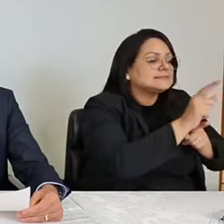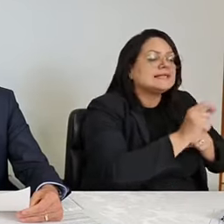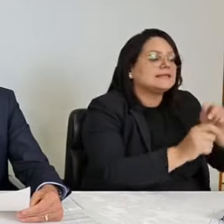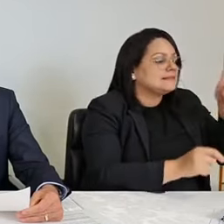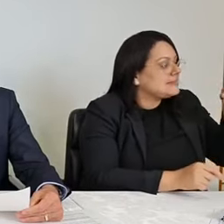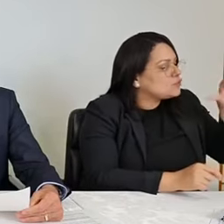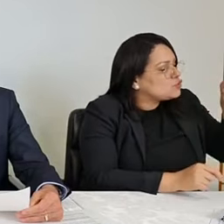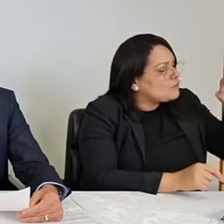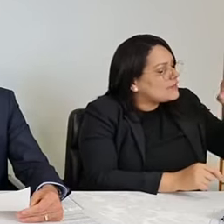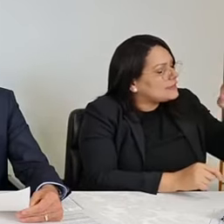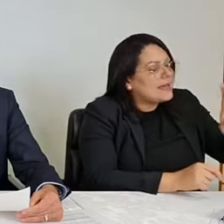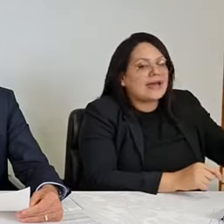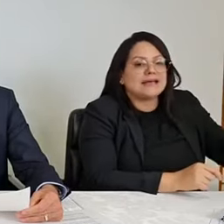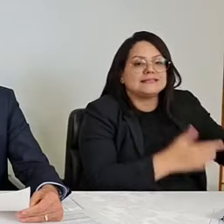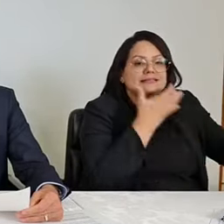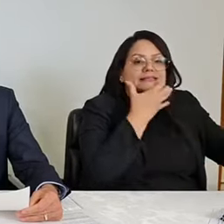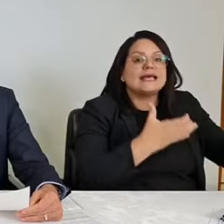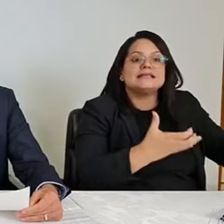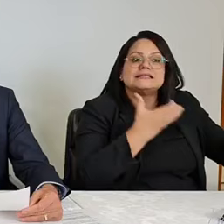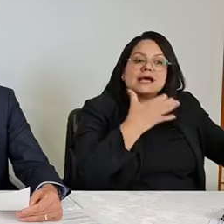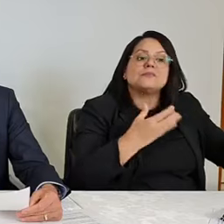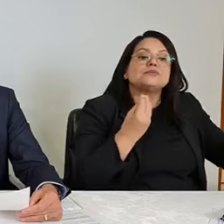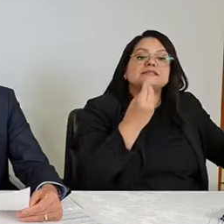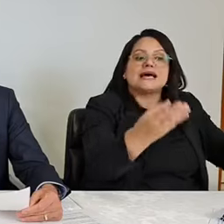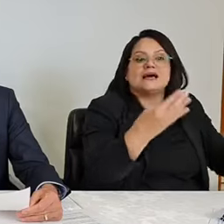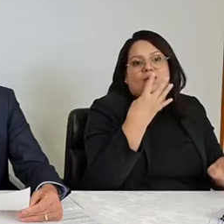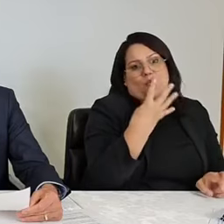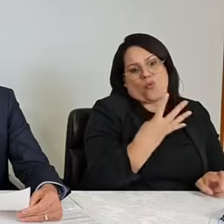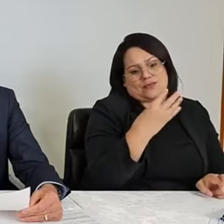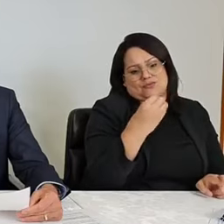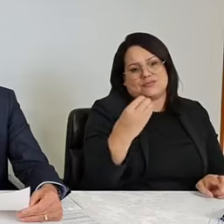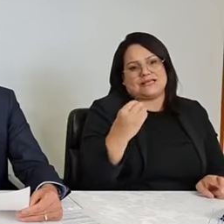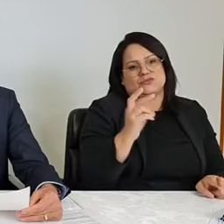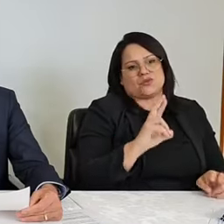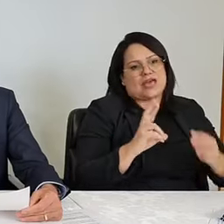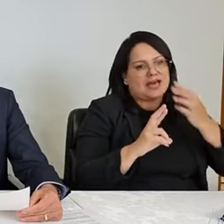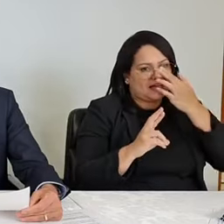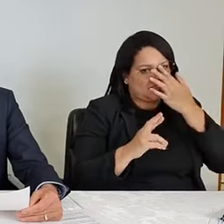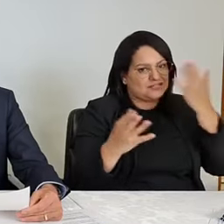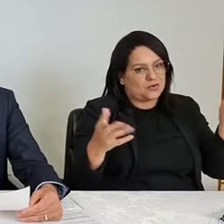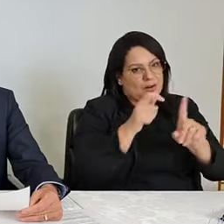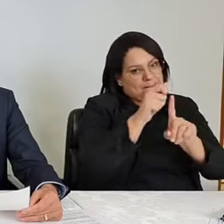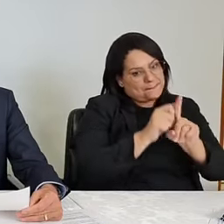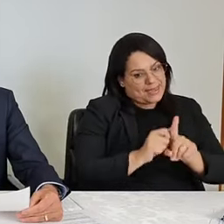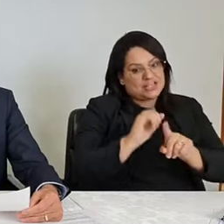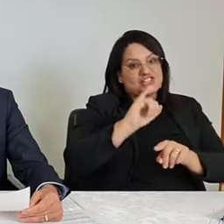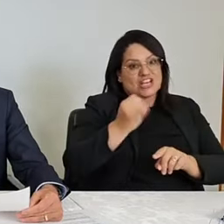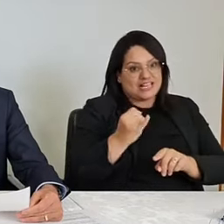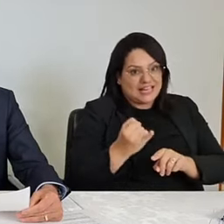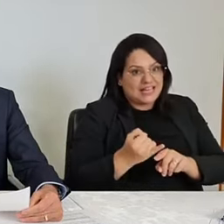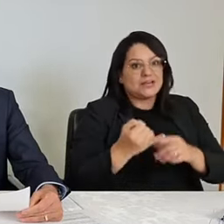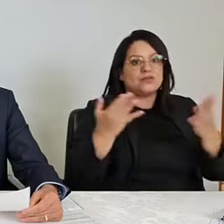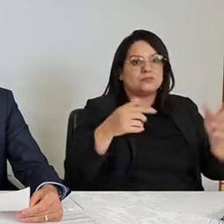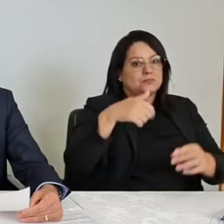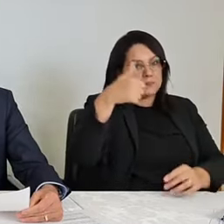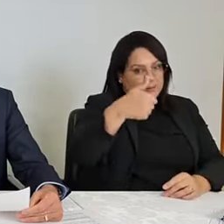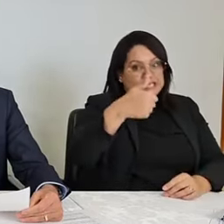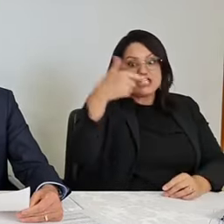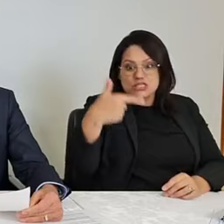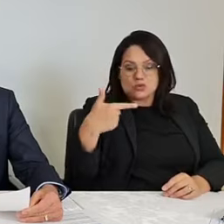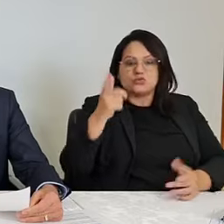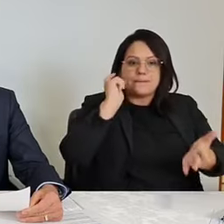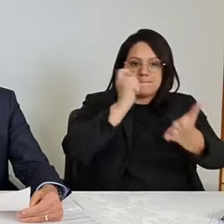A partir de dezembro, passou para, no mínimo, R$ 400. E esse mês de janeiro é o segundo mês que é pago,